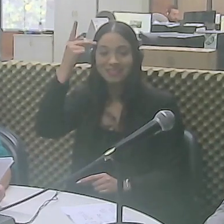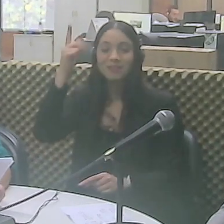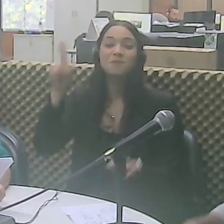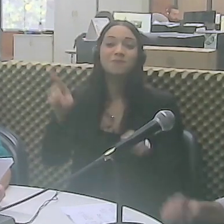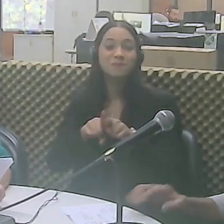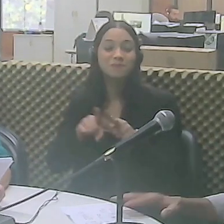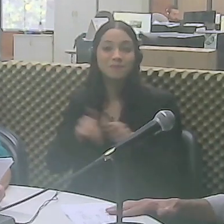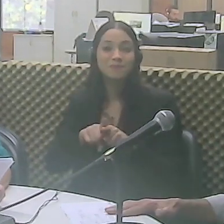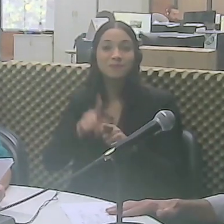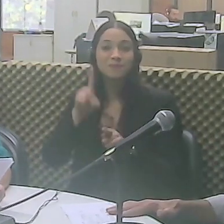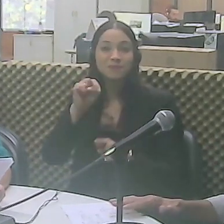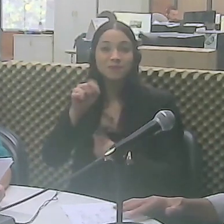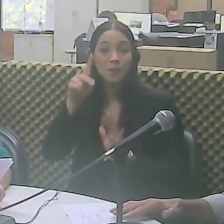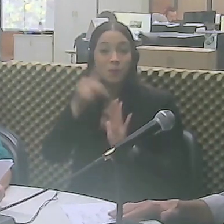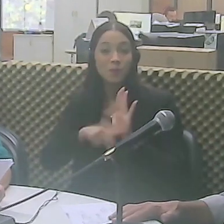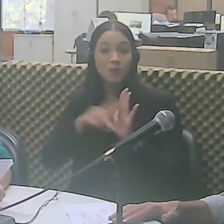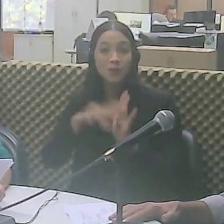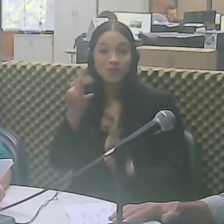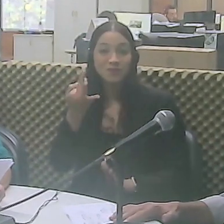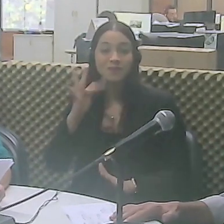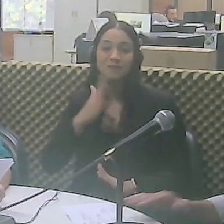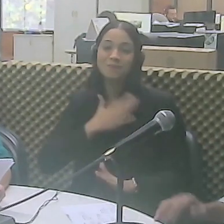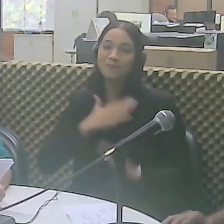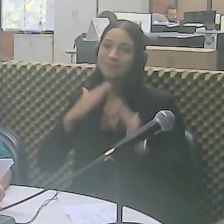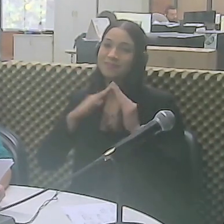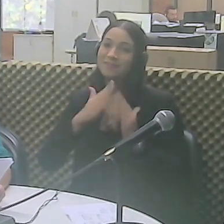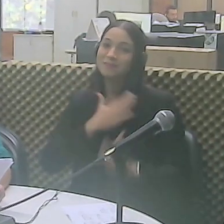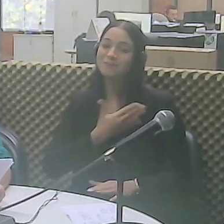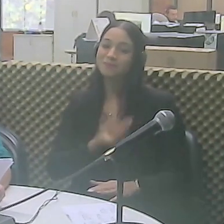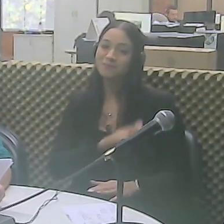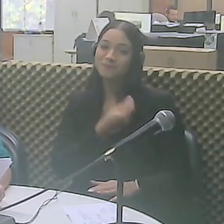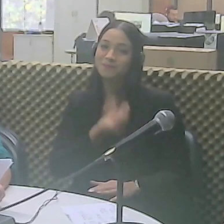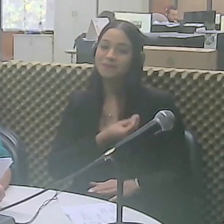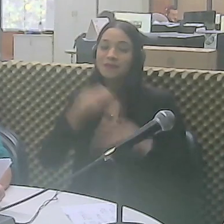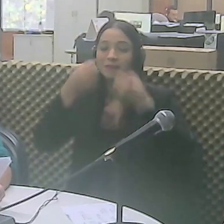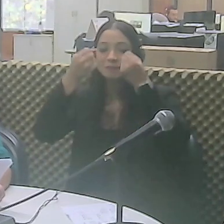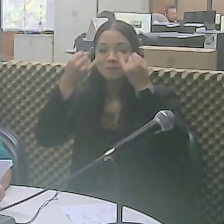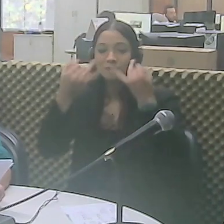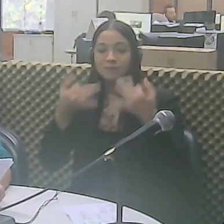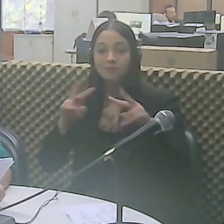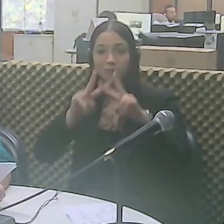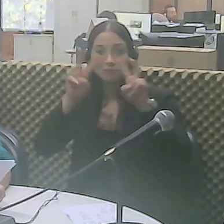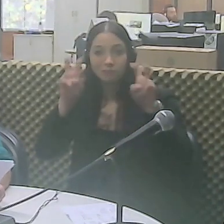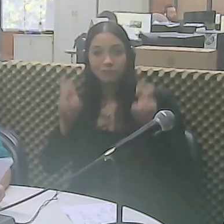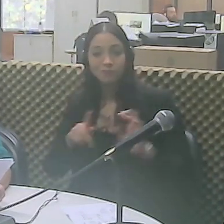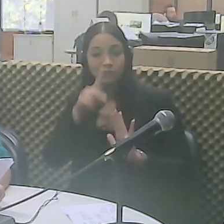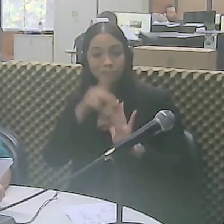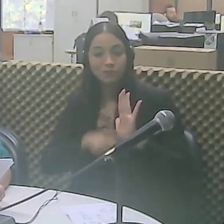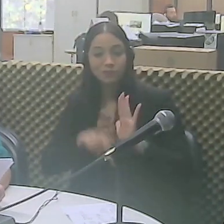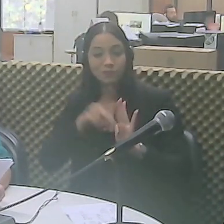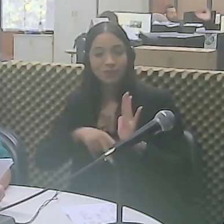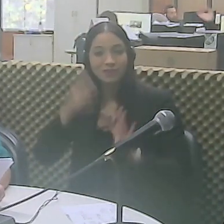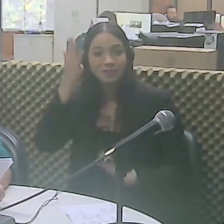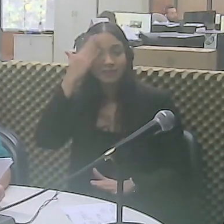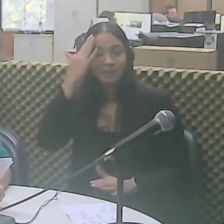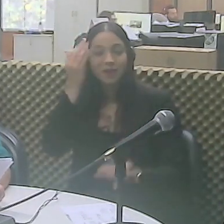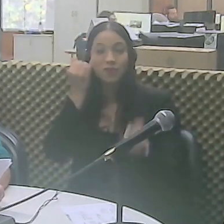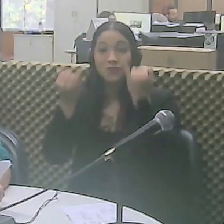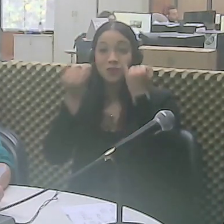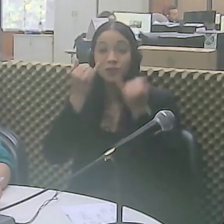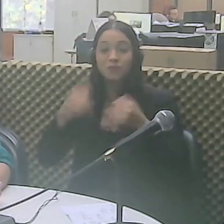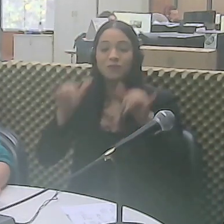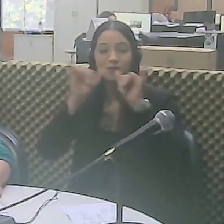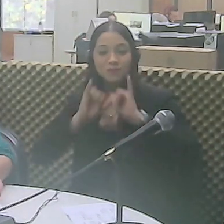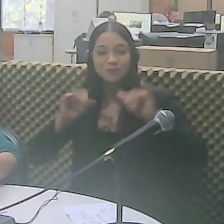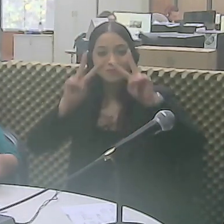aí também para o programa federal Minha Casa Minha Vida, né? Ele vai trazer esclarecimentos a respeito desse programa. Saiba mais sobre esse e